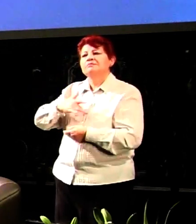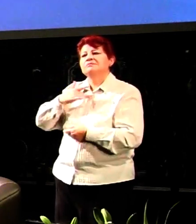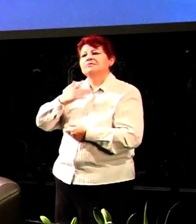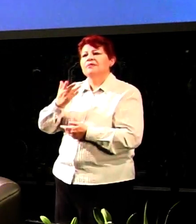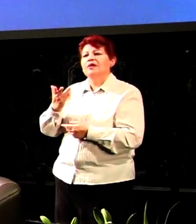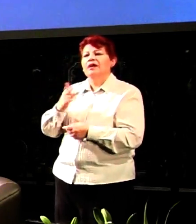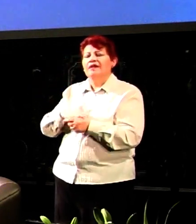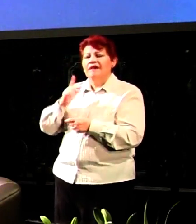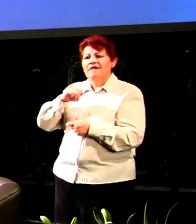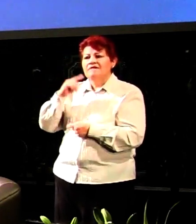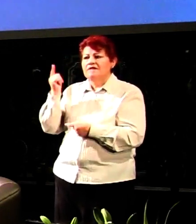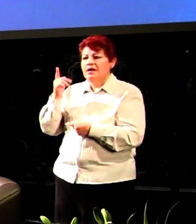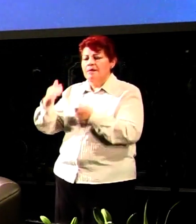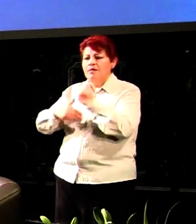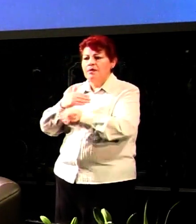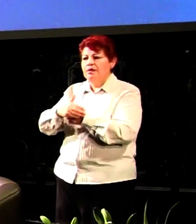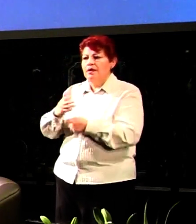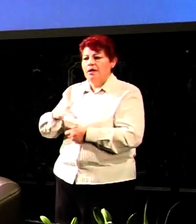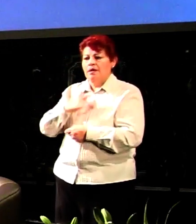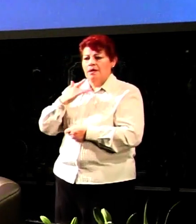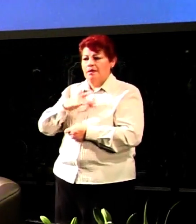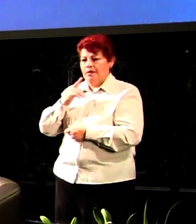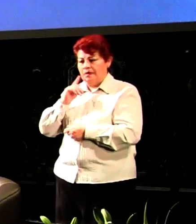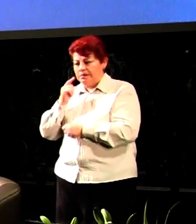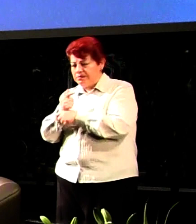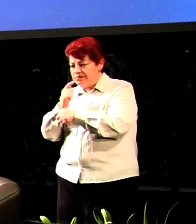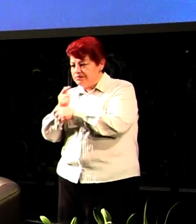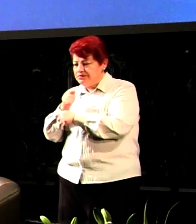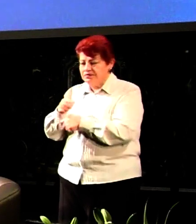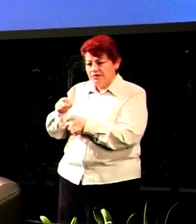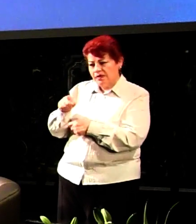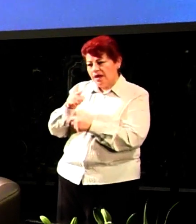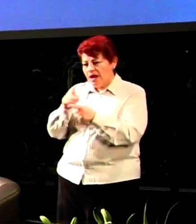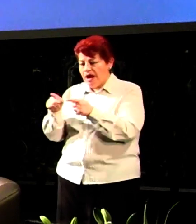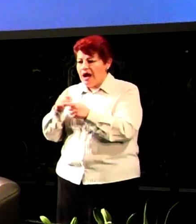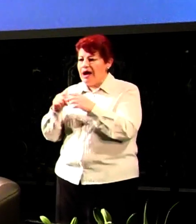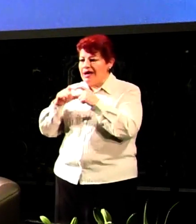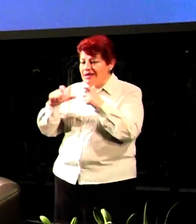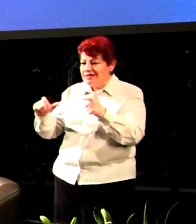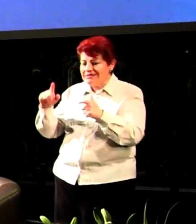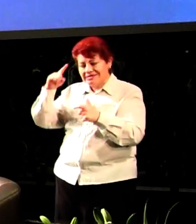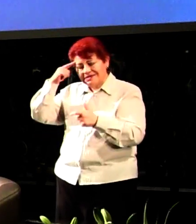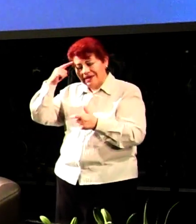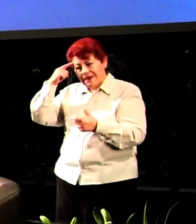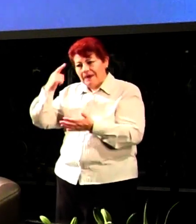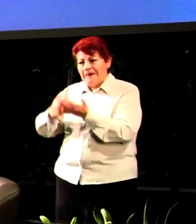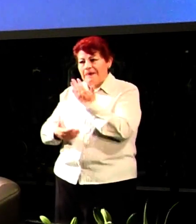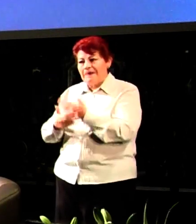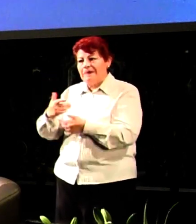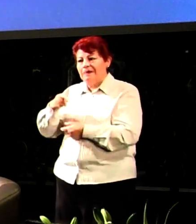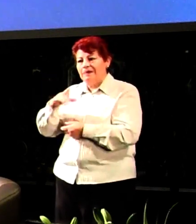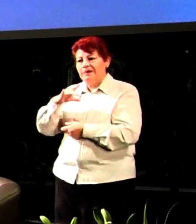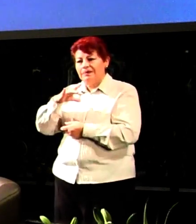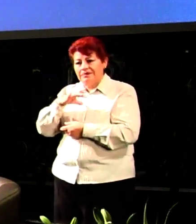el facilitar el proceso de autorreflexión, adquisición, desarrollo y